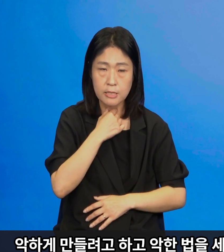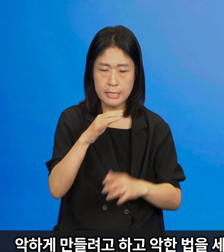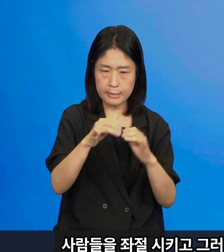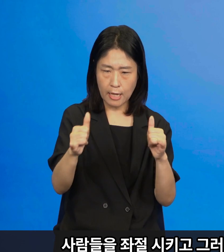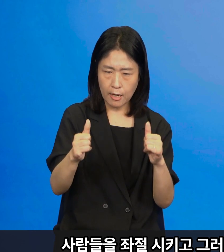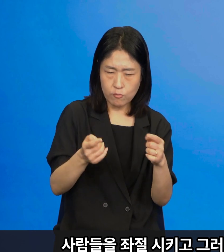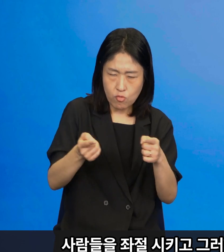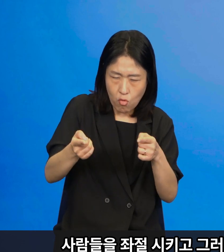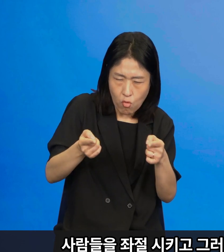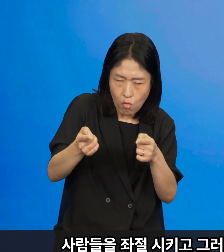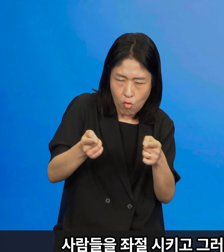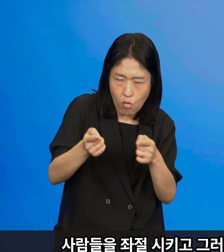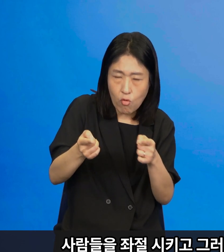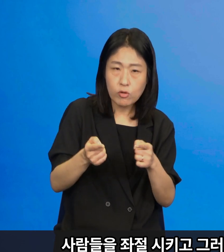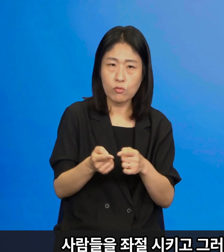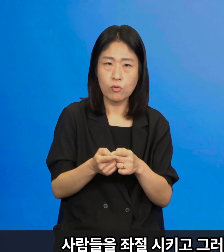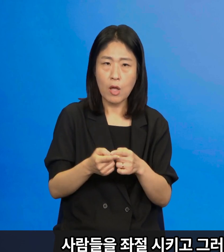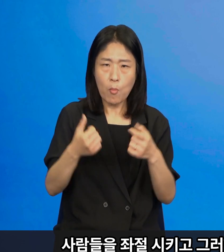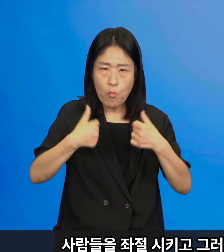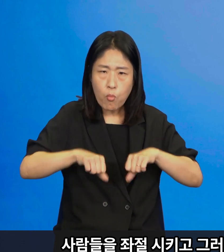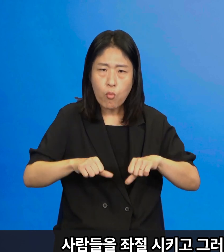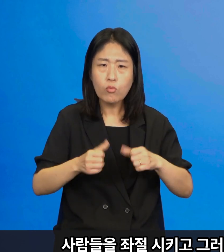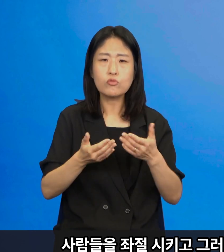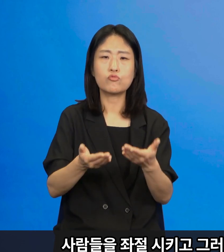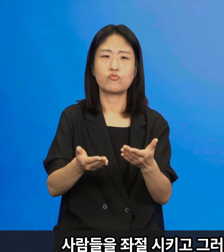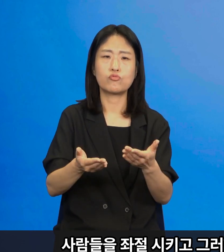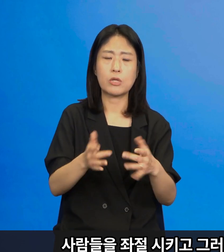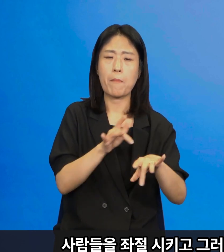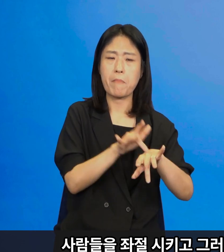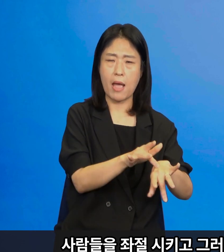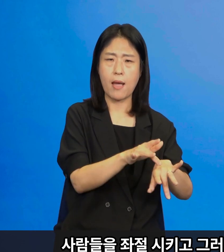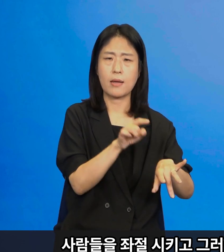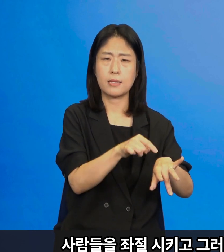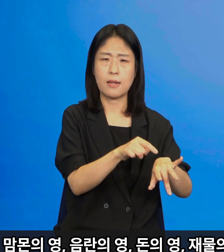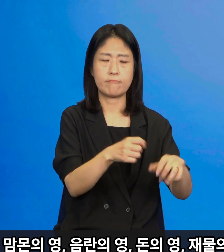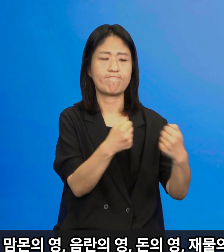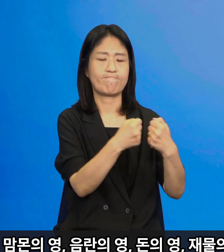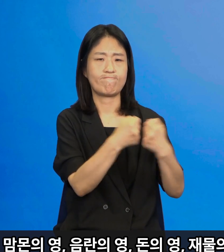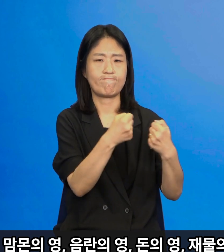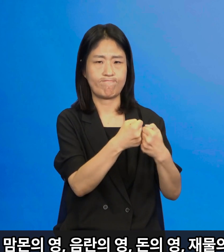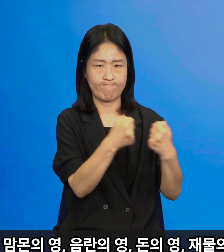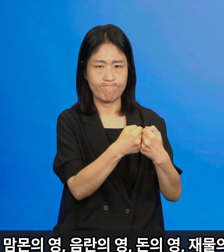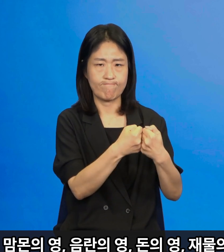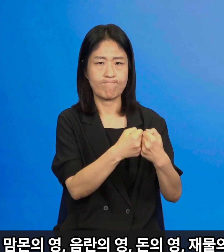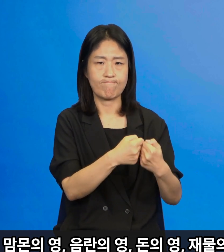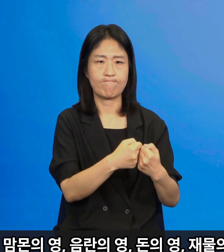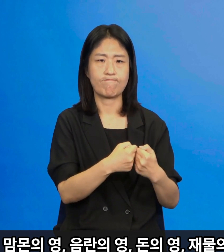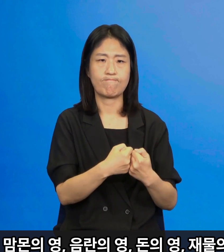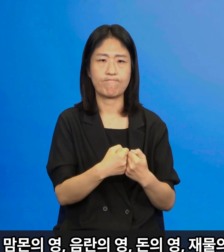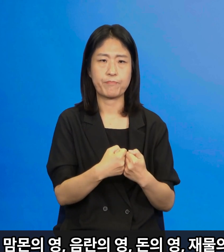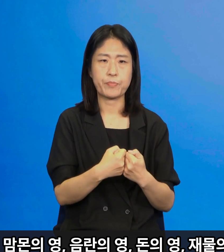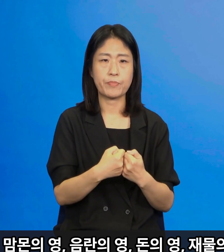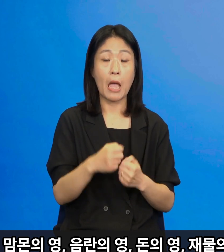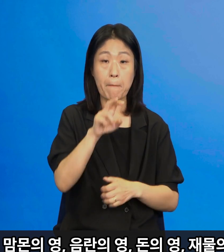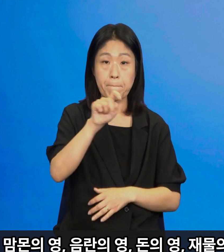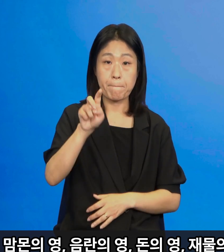하고 사람들을 좌절시키고 그러한 영들과 우리가 싸우는 거예요. 만몬의 영, 음란의